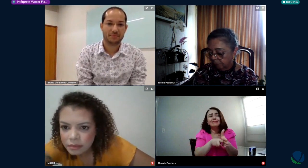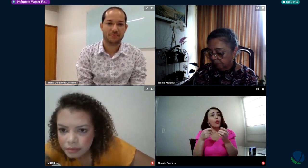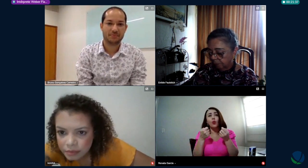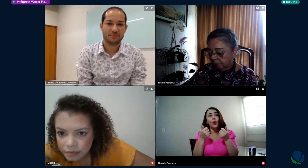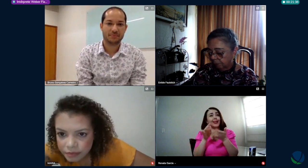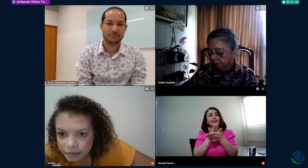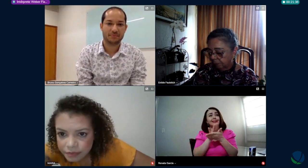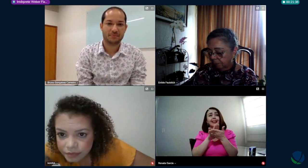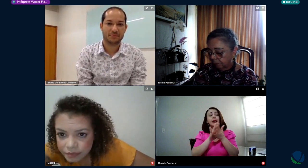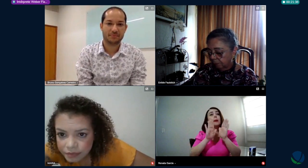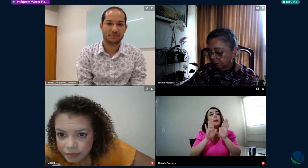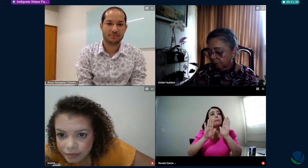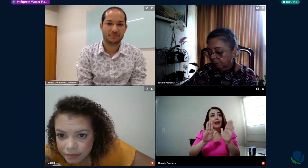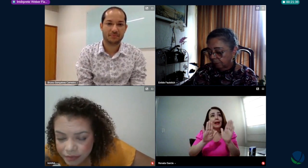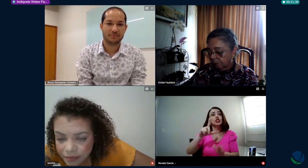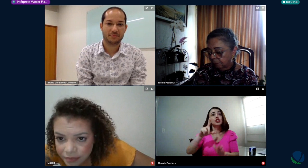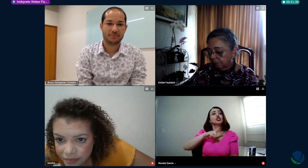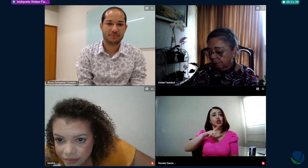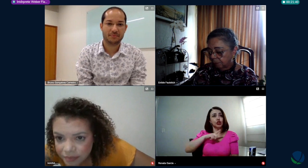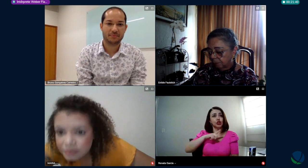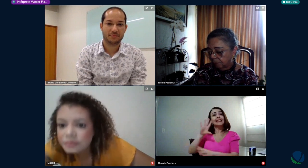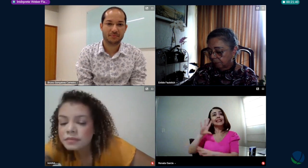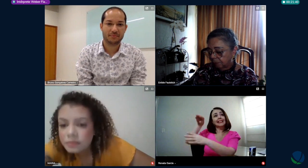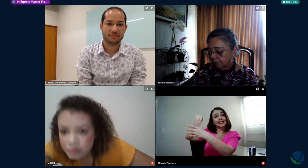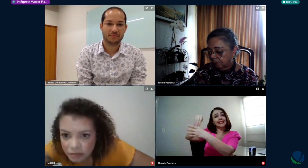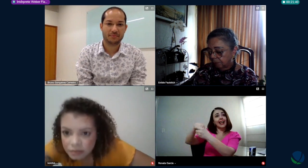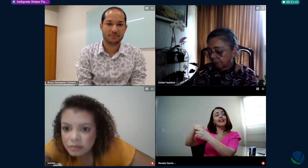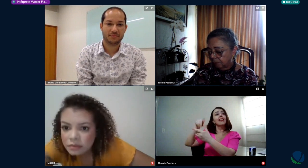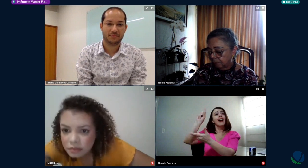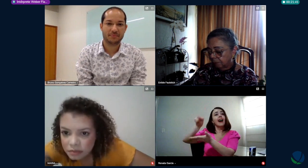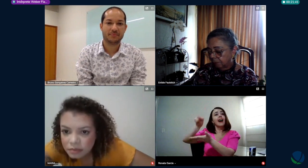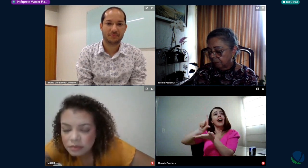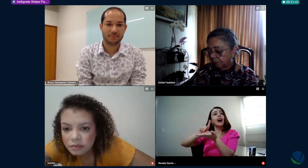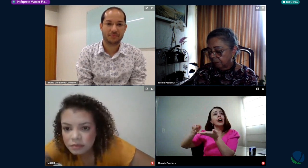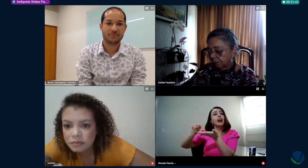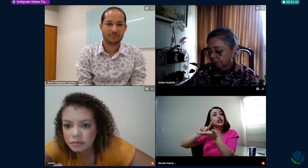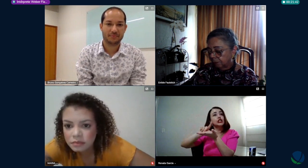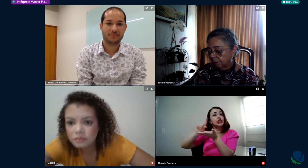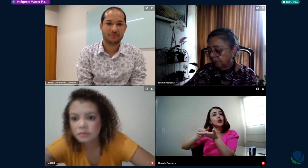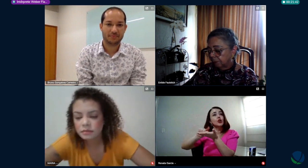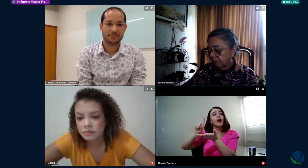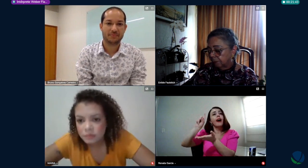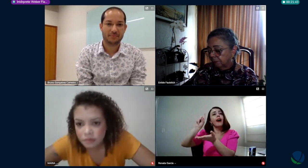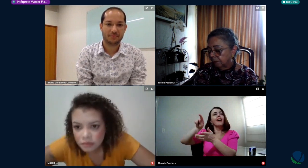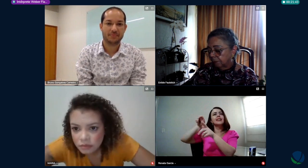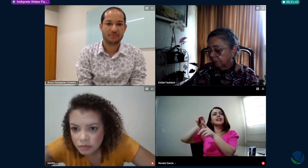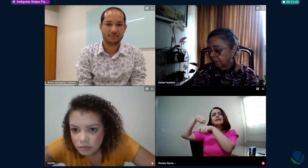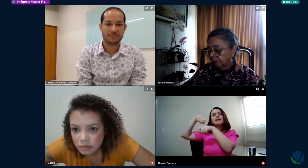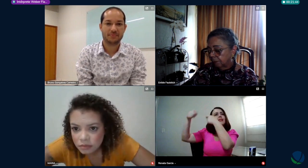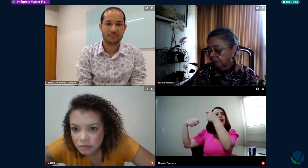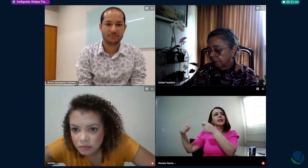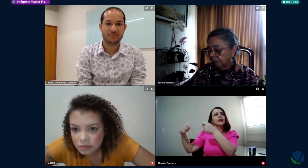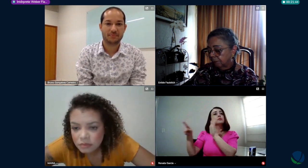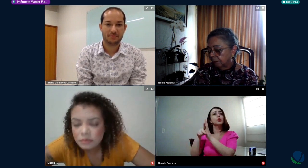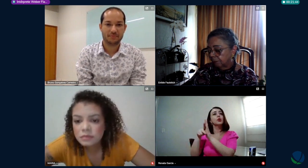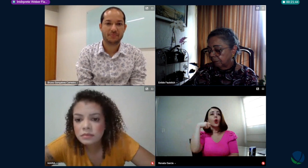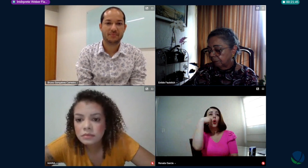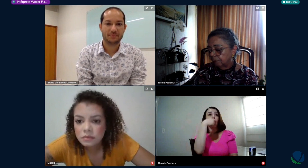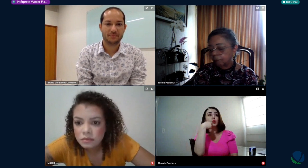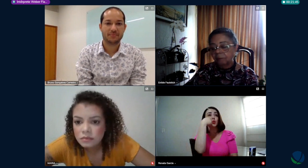E aí eu fiz uma pesquisa a fundo e quase não encontrei nada. Existem alguns materiais, alguns